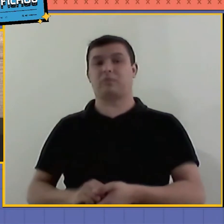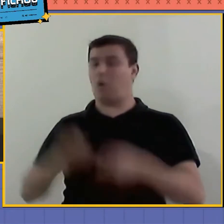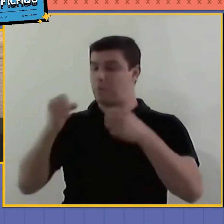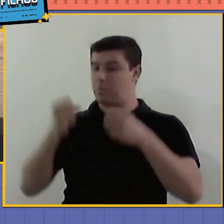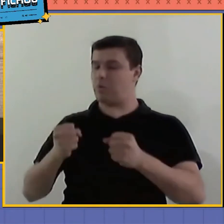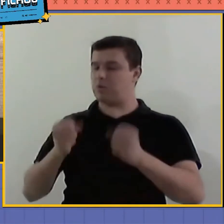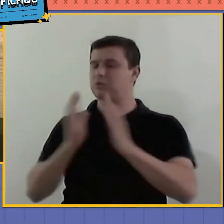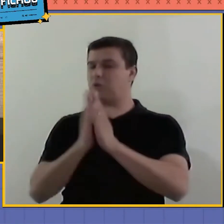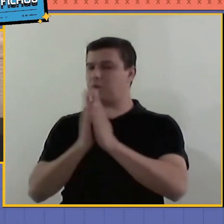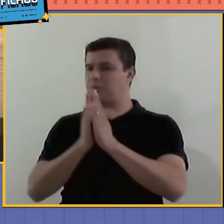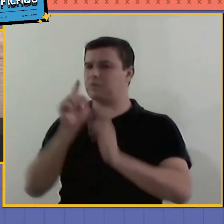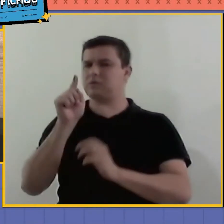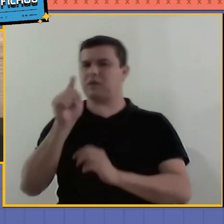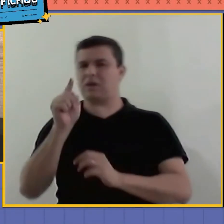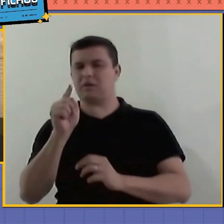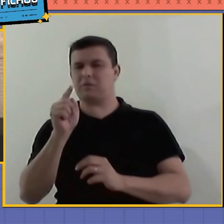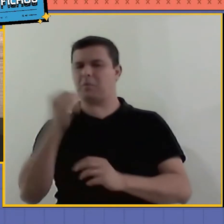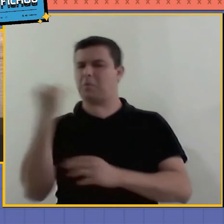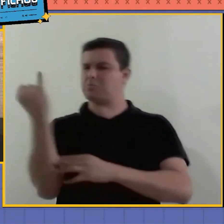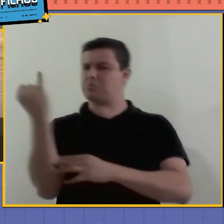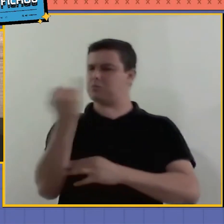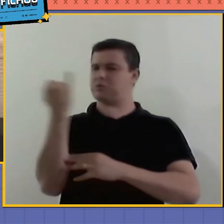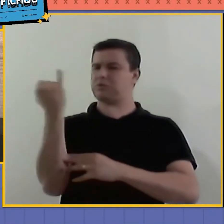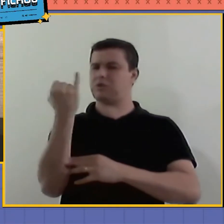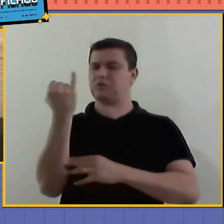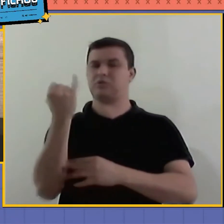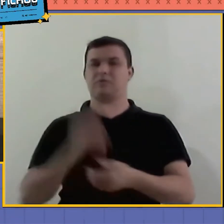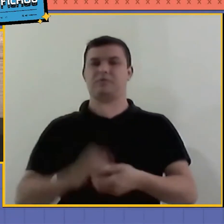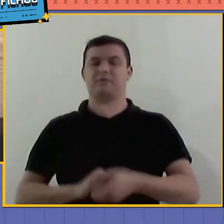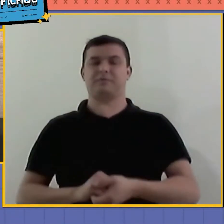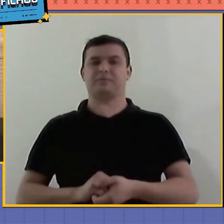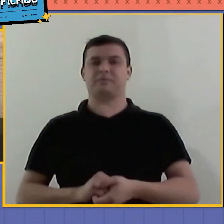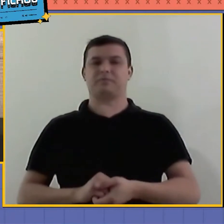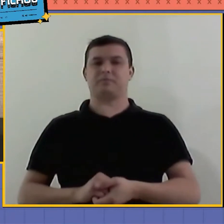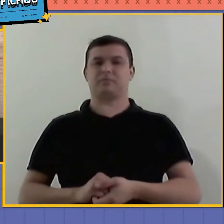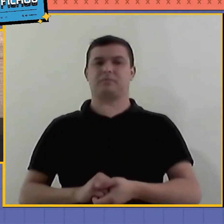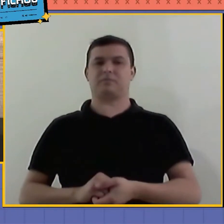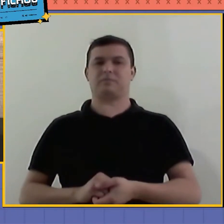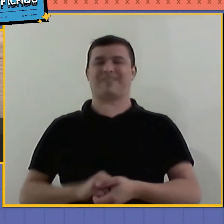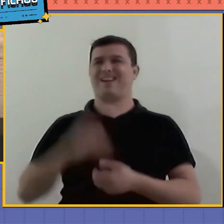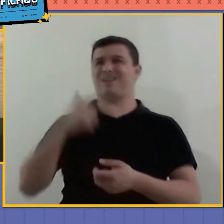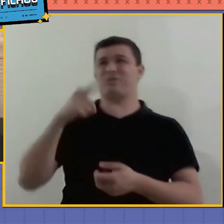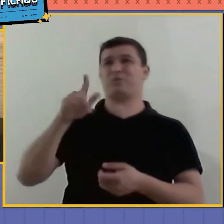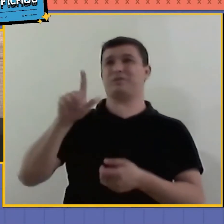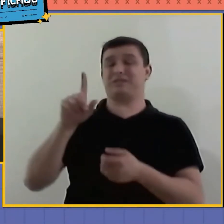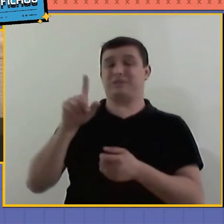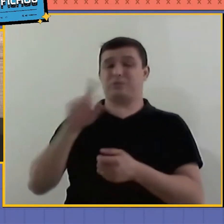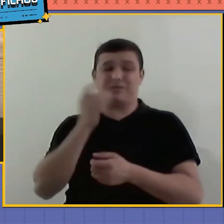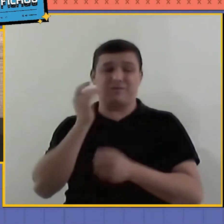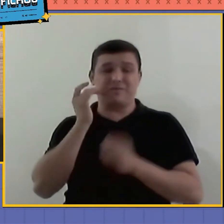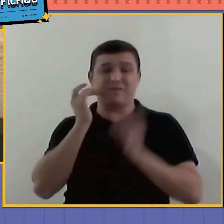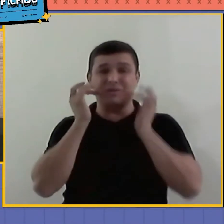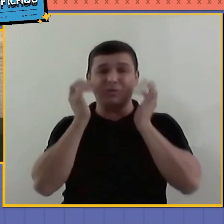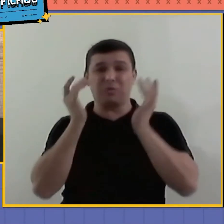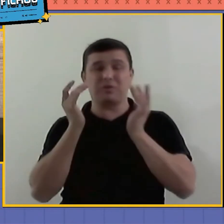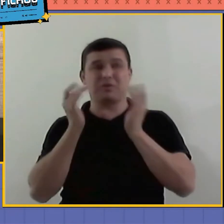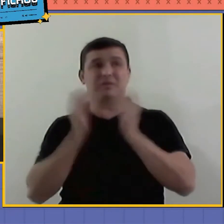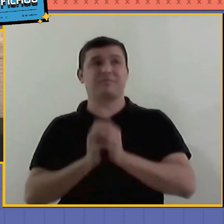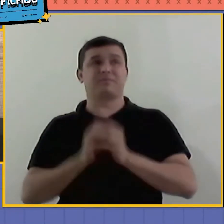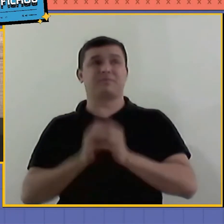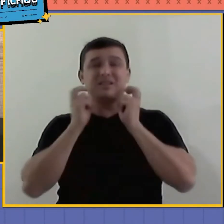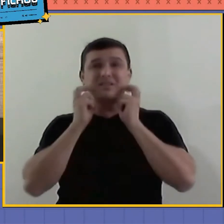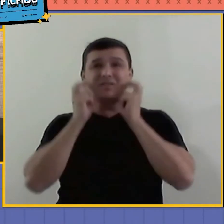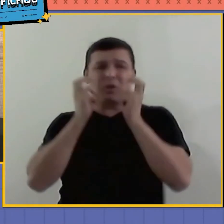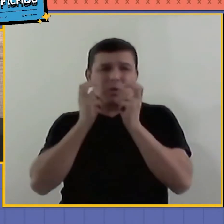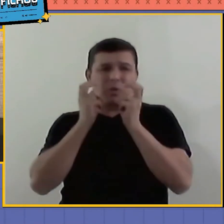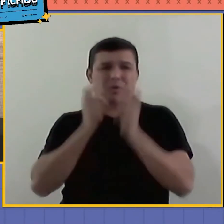é de extrema importância a irmão eu também não consigo fazer isso aí eu tenho vergonha deixa escapar da sua boca posso